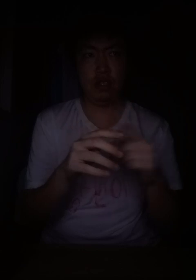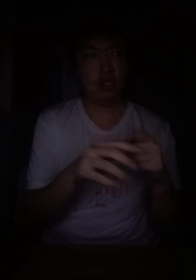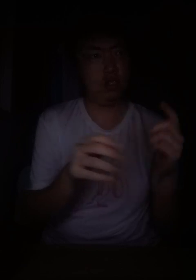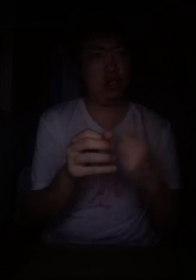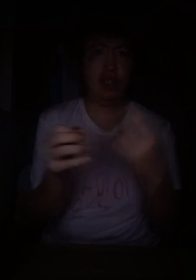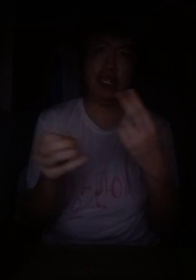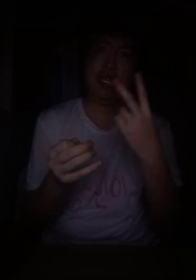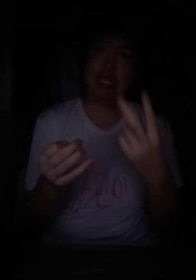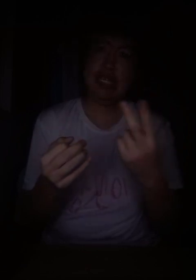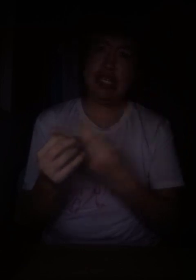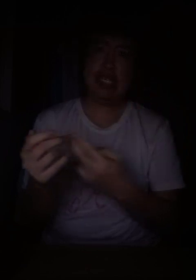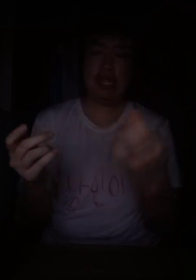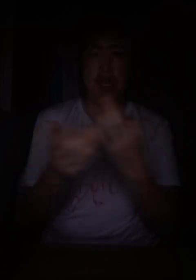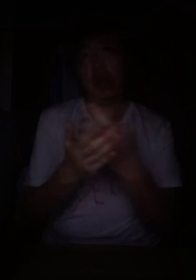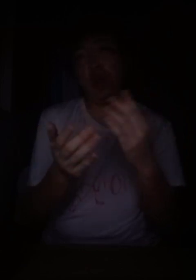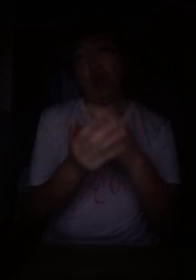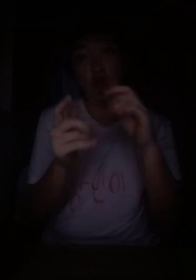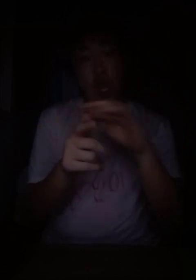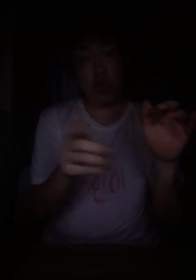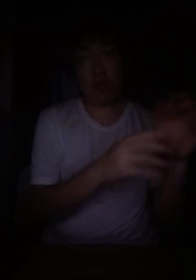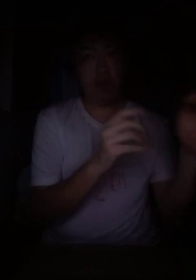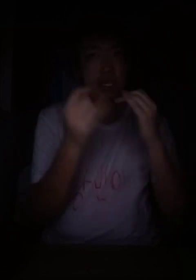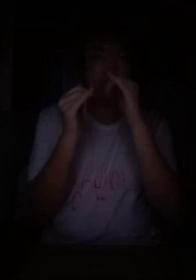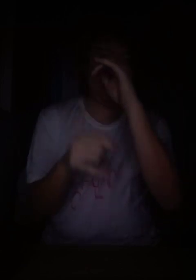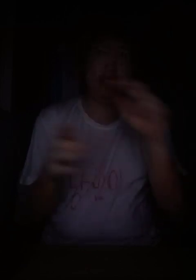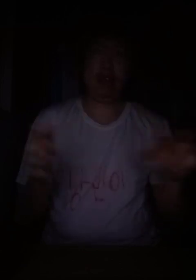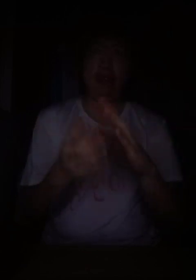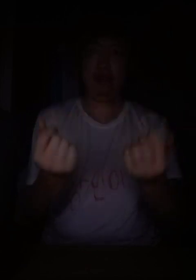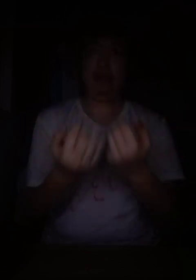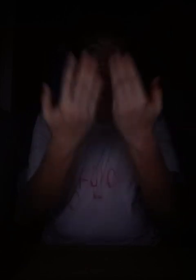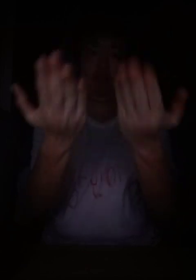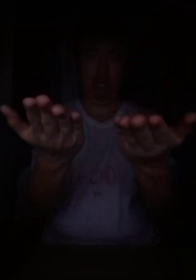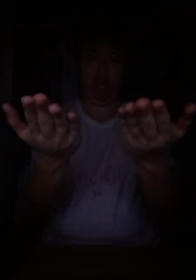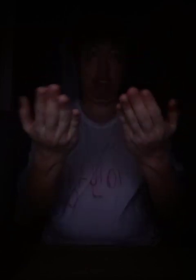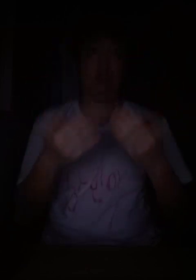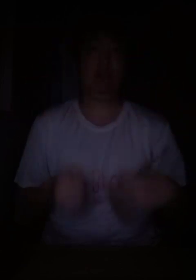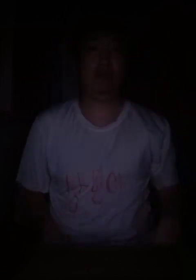최고 2천만 원에 이르는 벌금을 물 수도 있습니다. 이성훈 기자입니다.